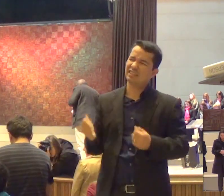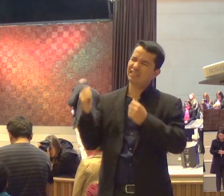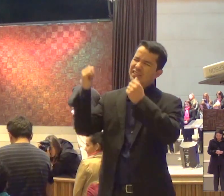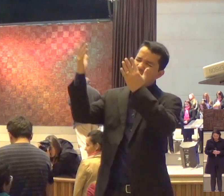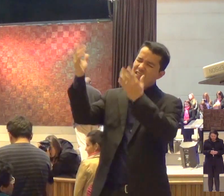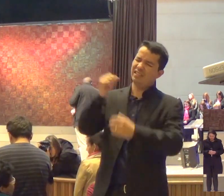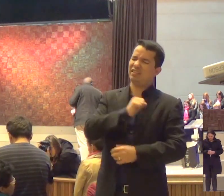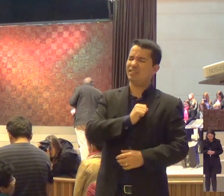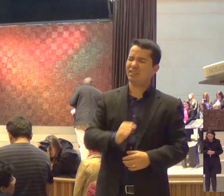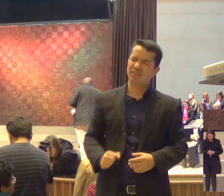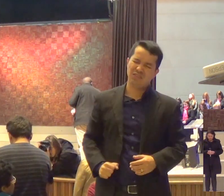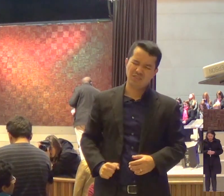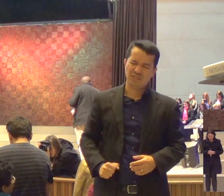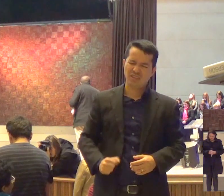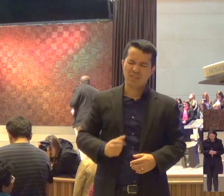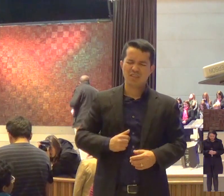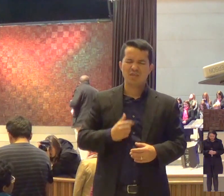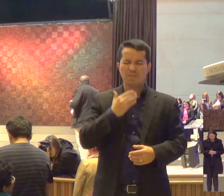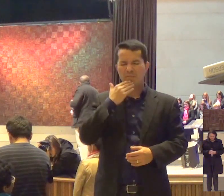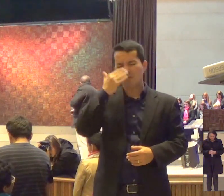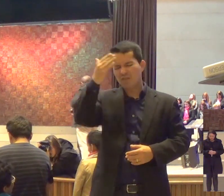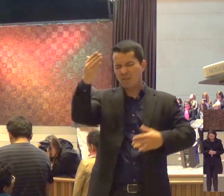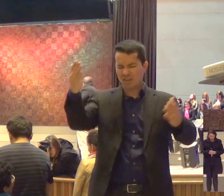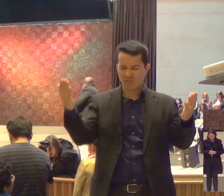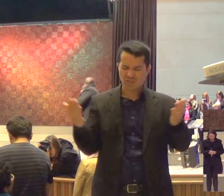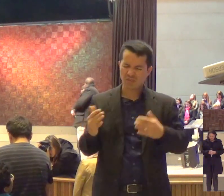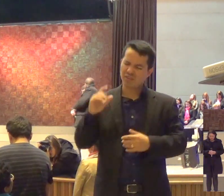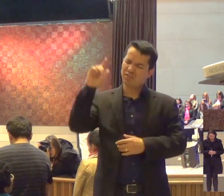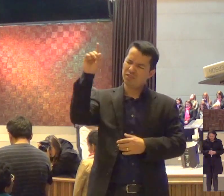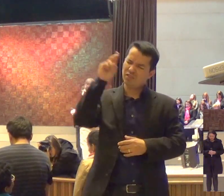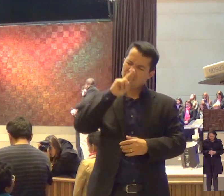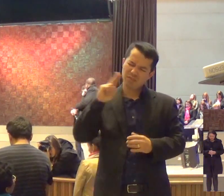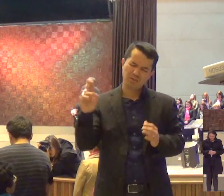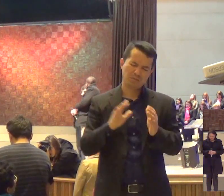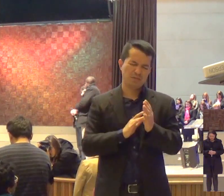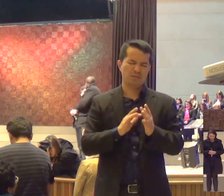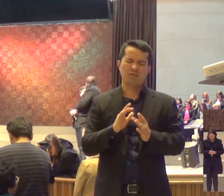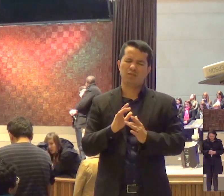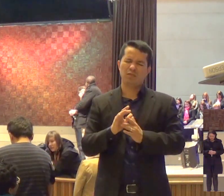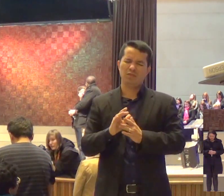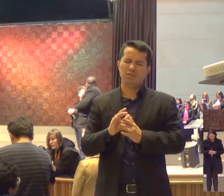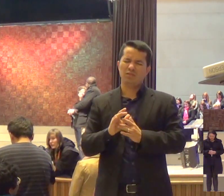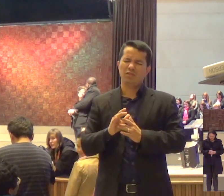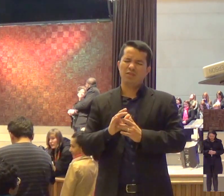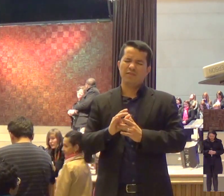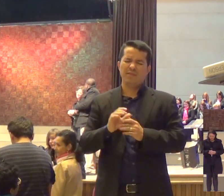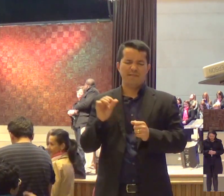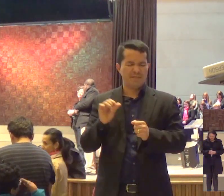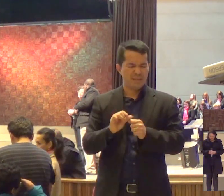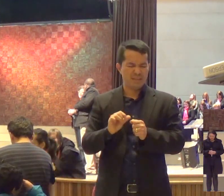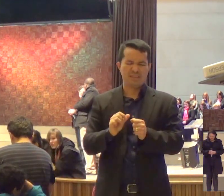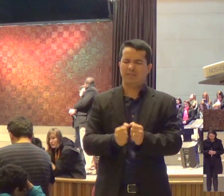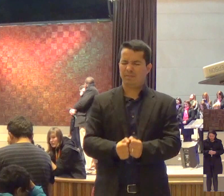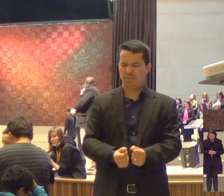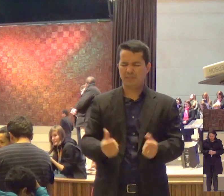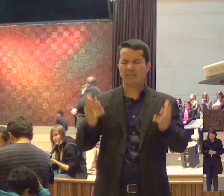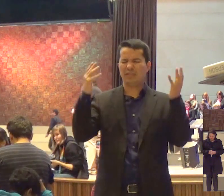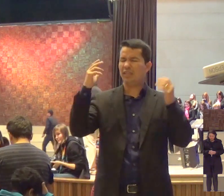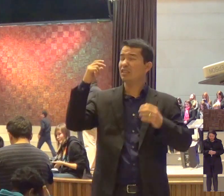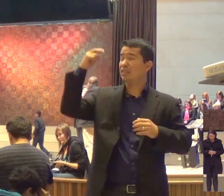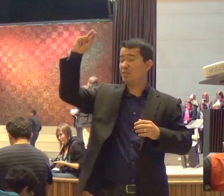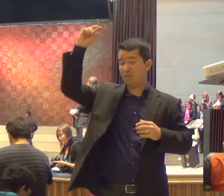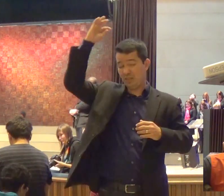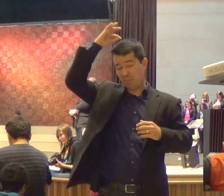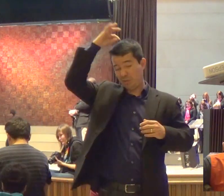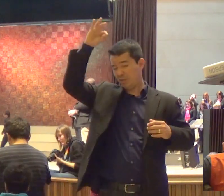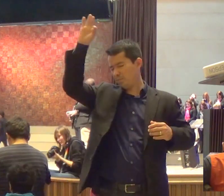pedir agora senhor cumpre aquilo que está na sua palavra e cela a vida desses meus irmãos com santo